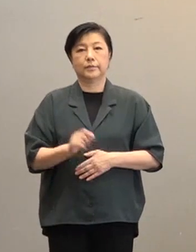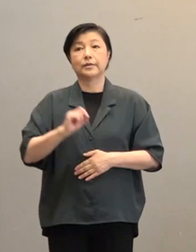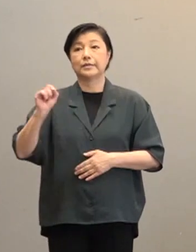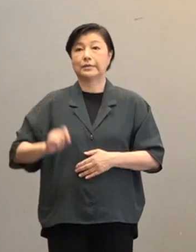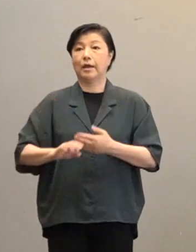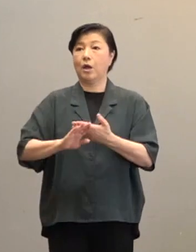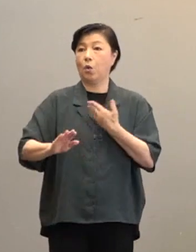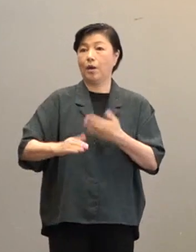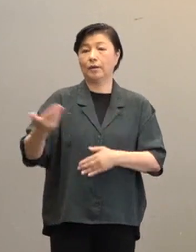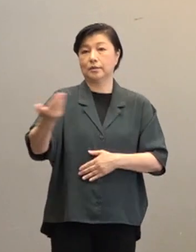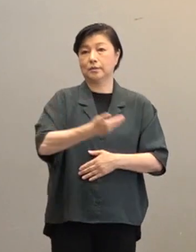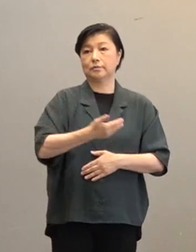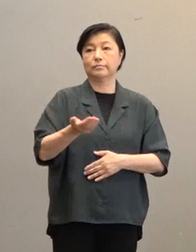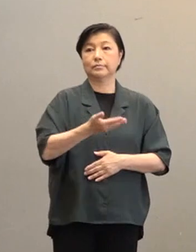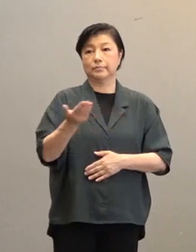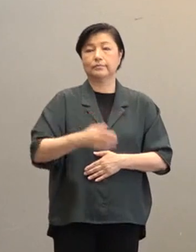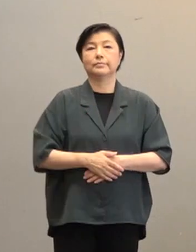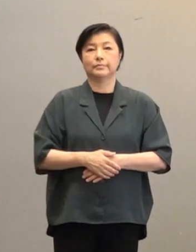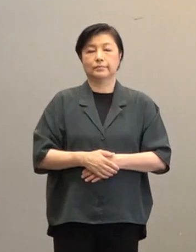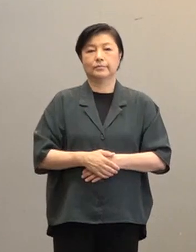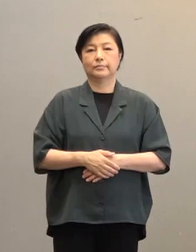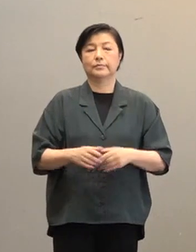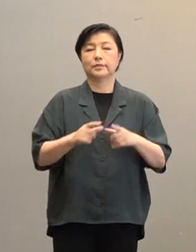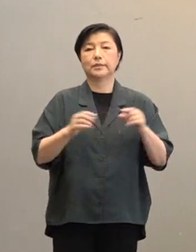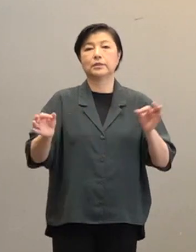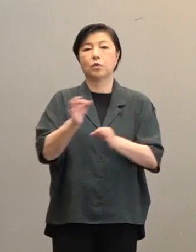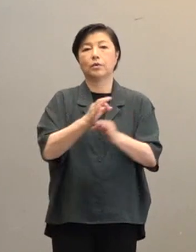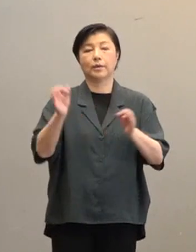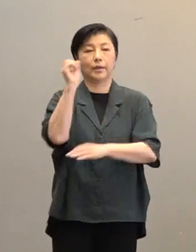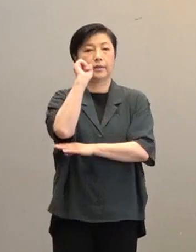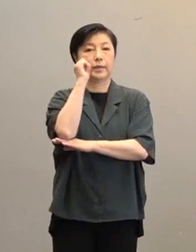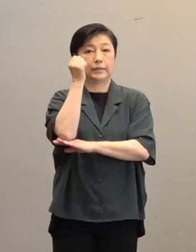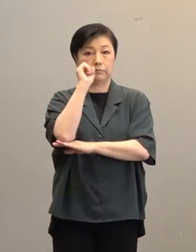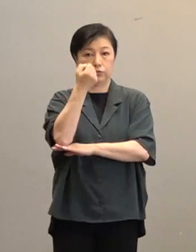他にご質問いかがでしょうか。日経新聞さん。